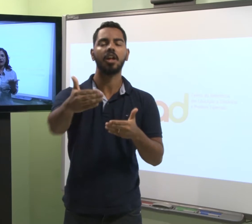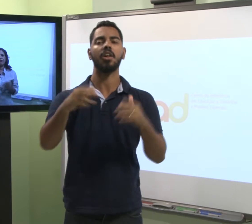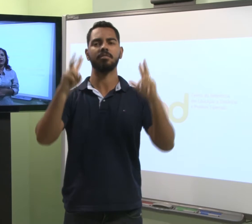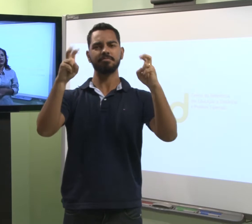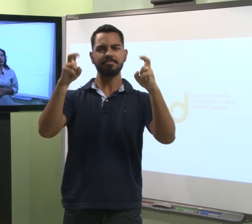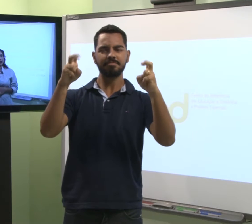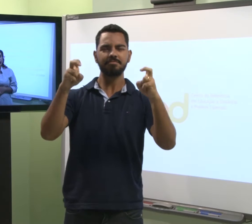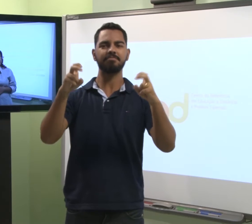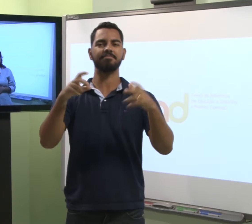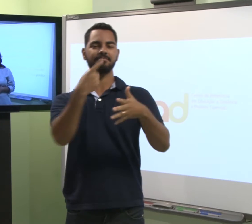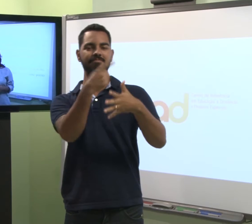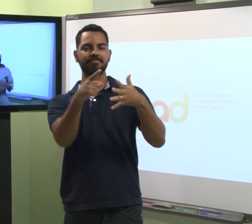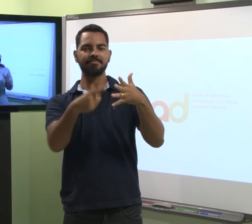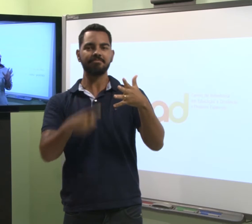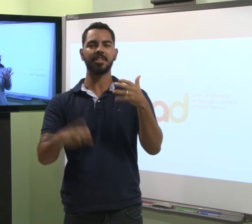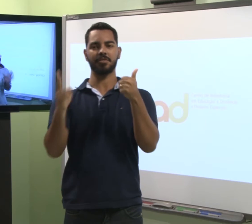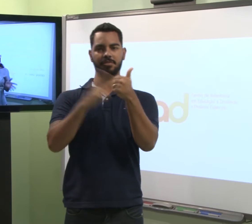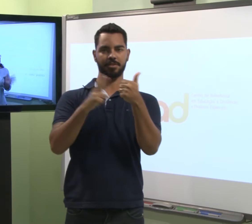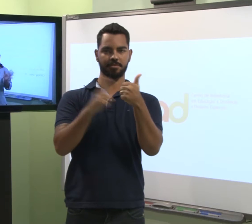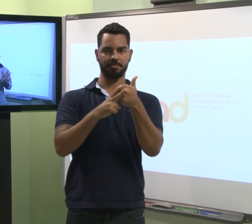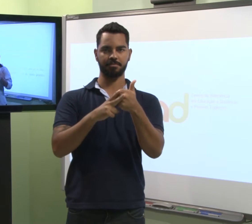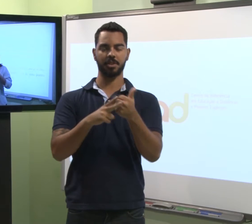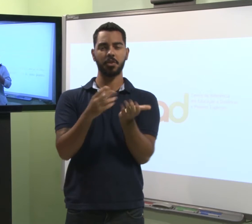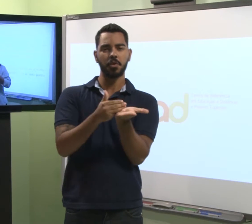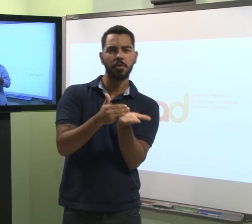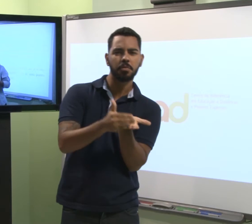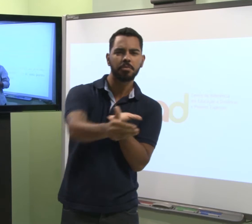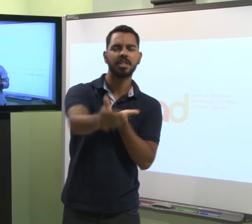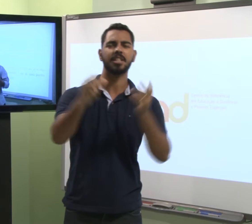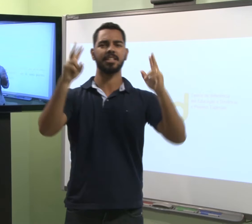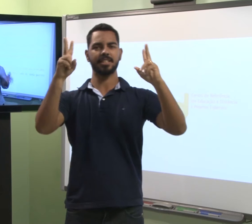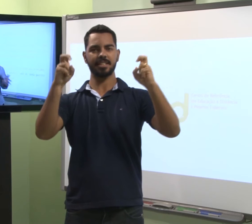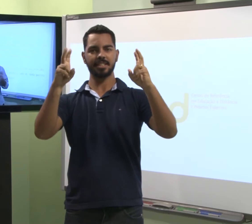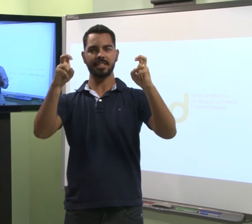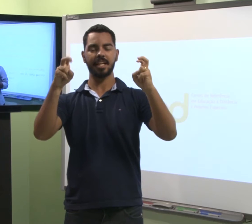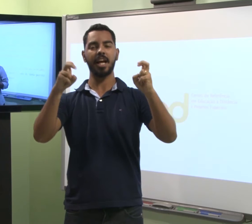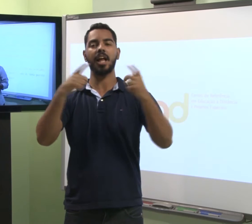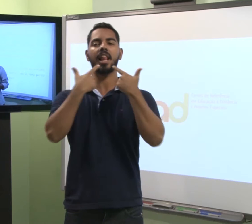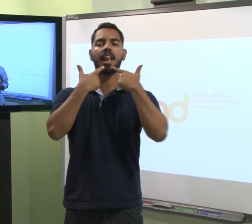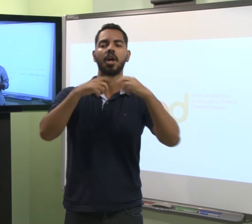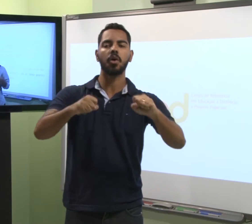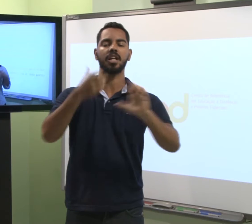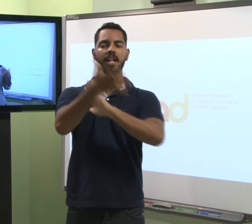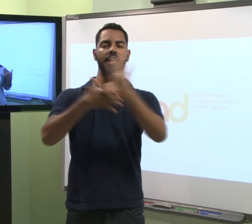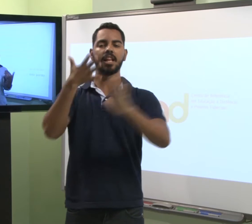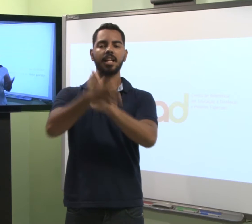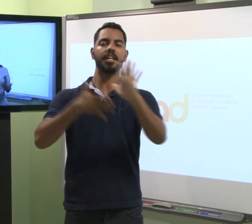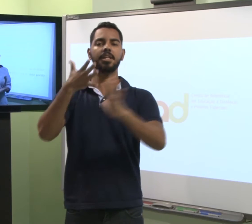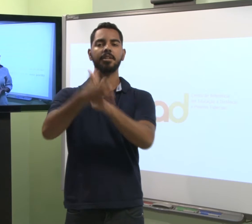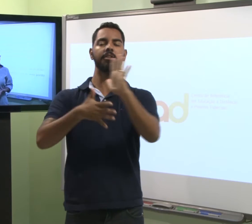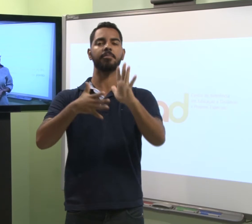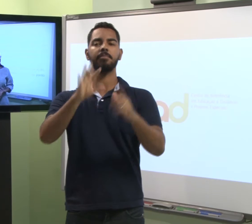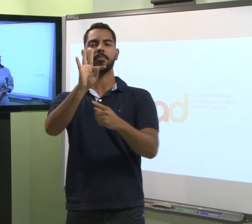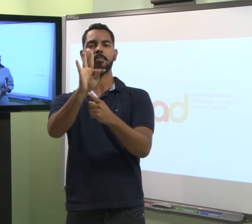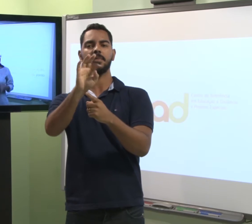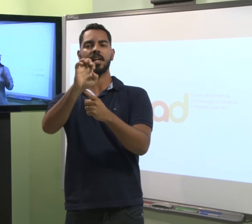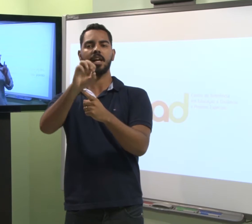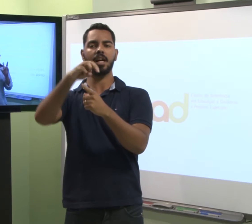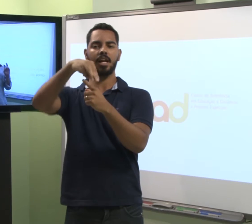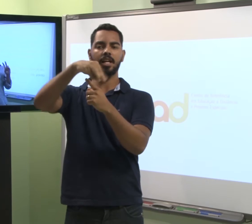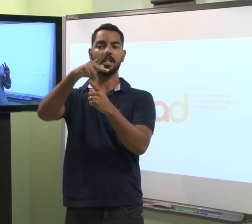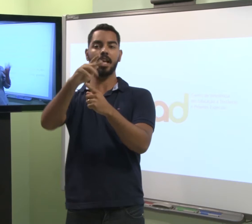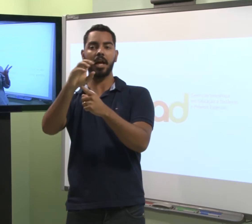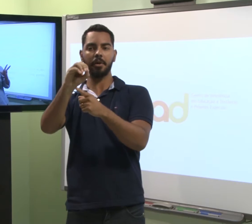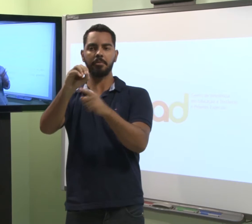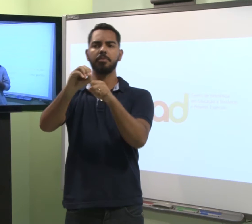iniciar vendo hoje as definições de tempo e de aspecto em relação à linguística da língua de sinais. A categoria